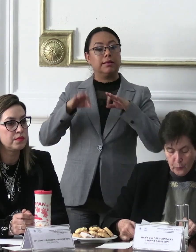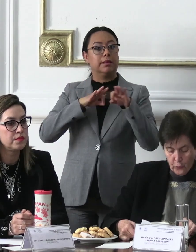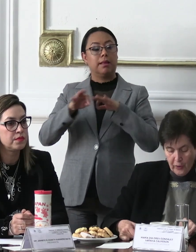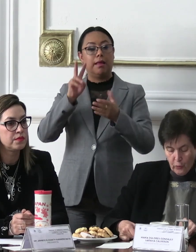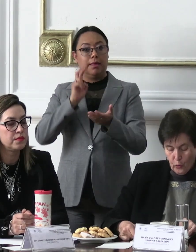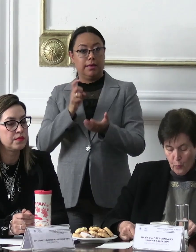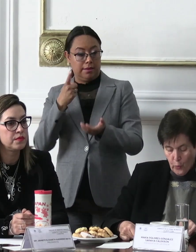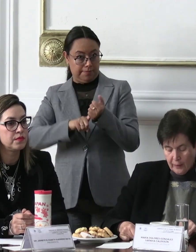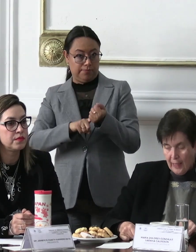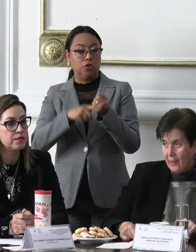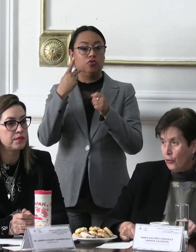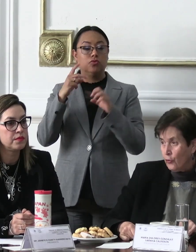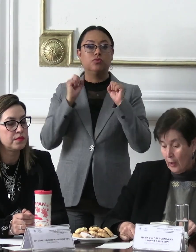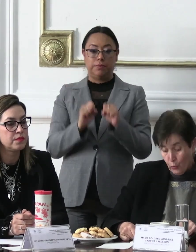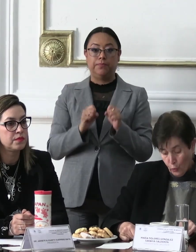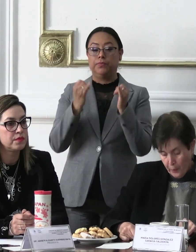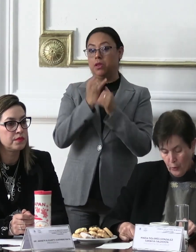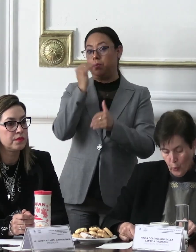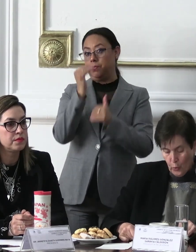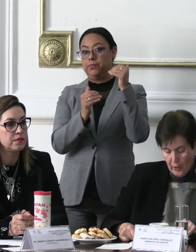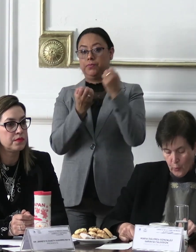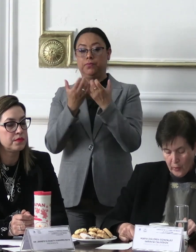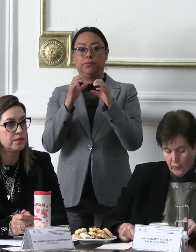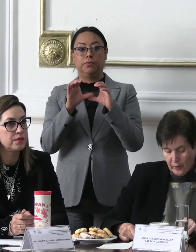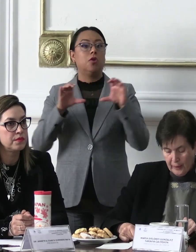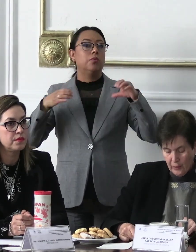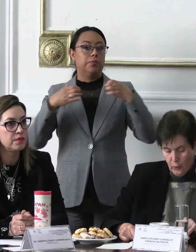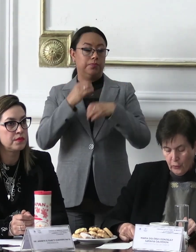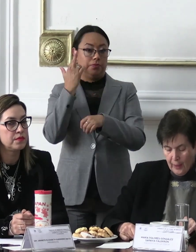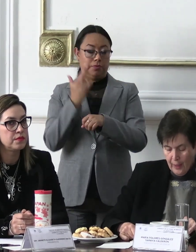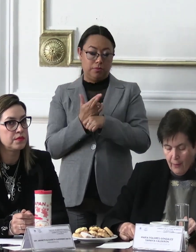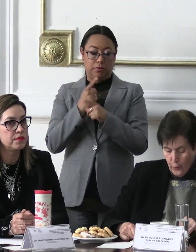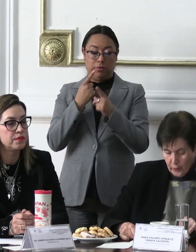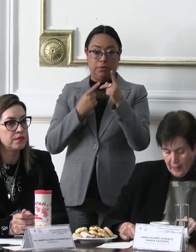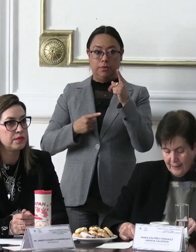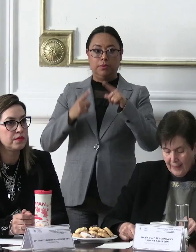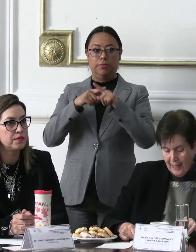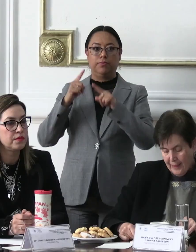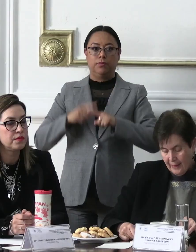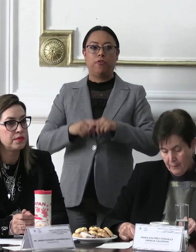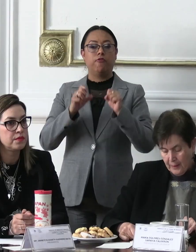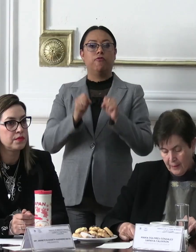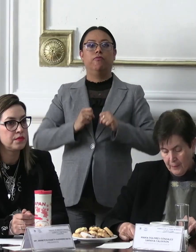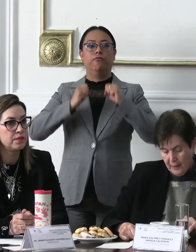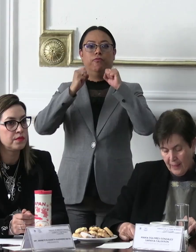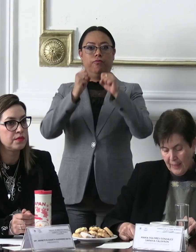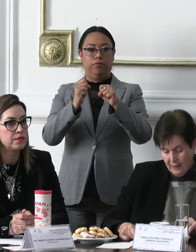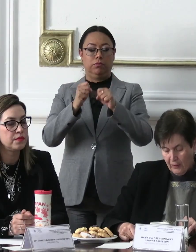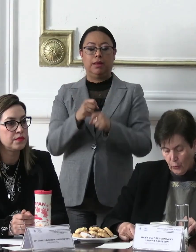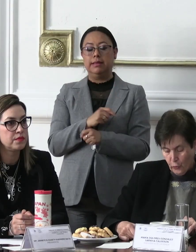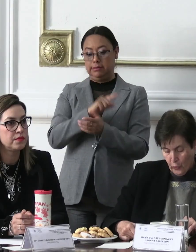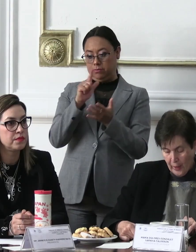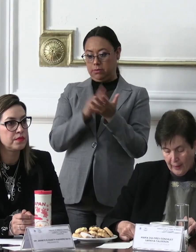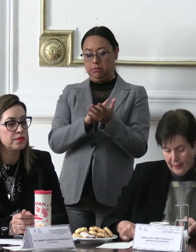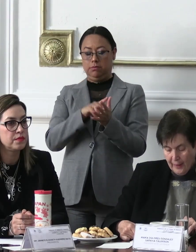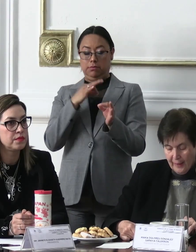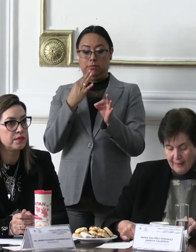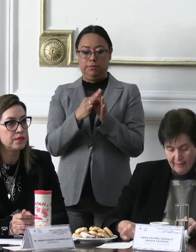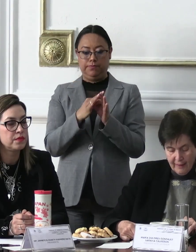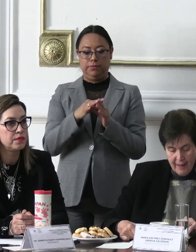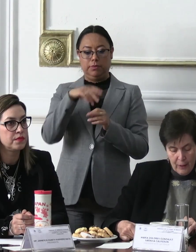calidad de los procesos comunitarios, sus vínculos y acuerdos internos, fortalece la legitimidad